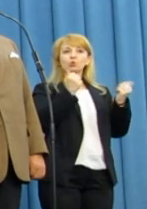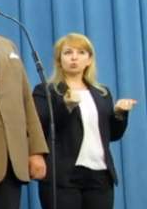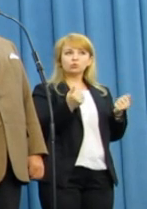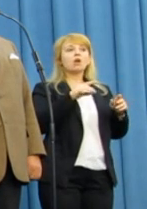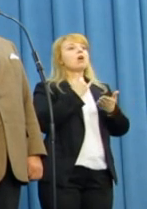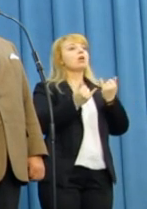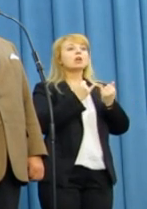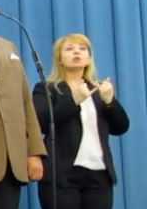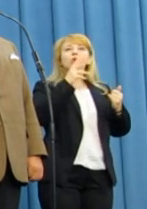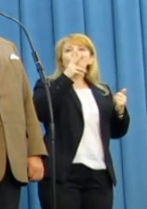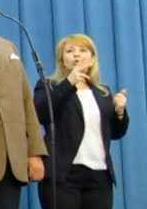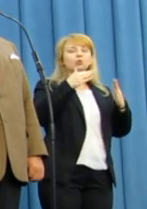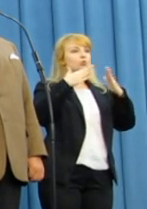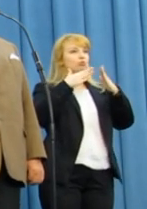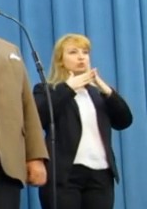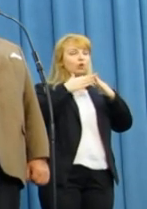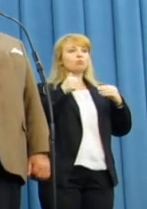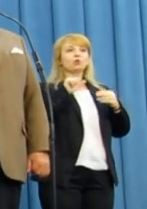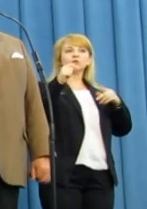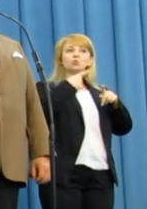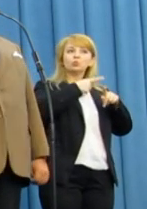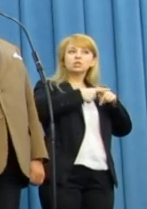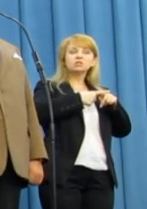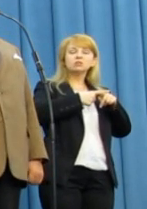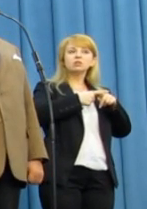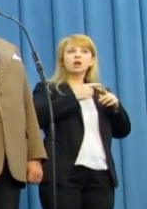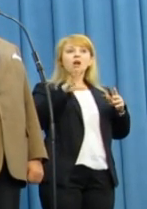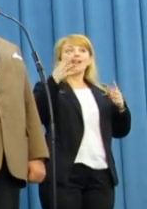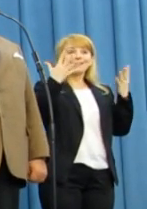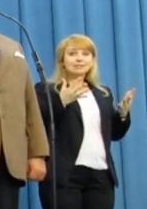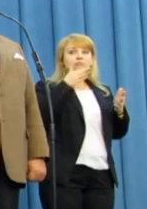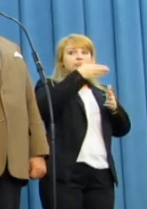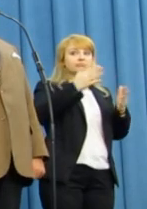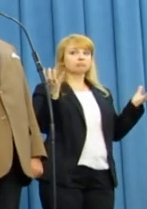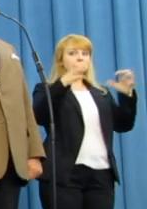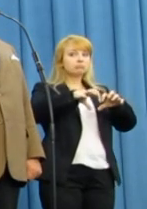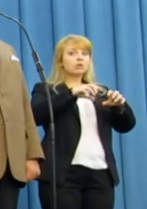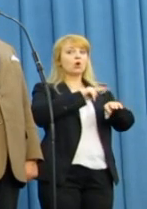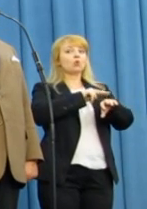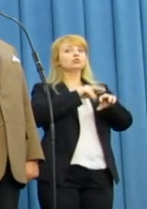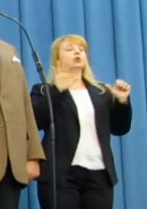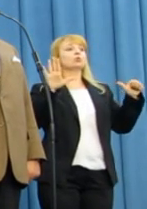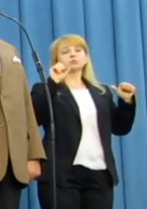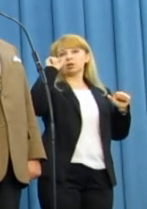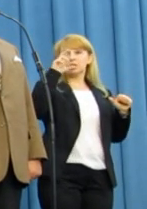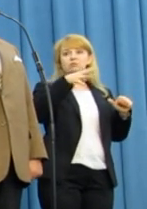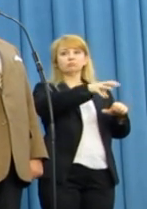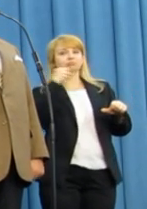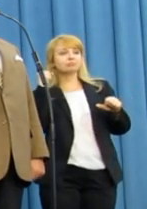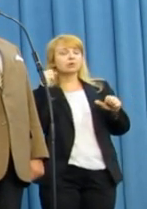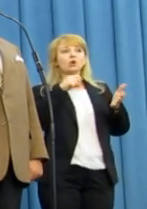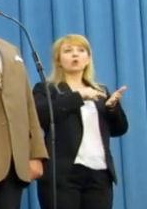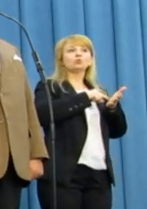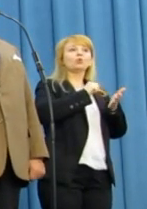domu uczestników, którzy zamierzają brać udział w zgromadzeniu, nawet w domu o 6 rano się wyciągnie, to już